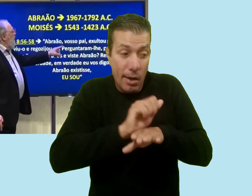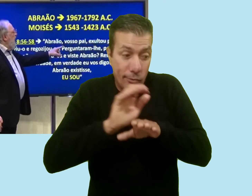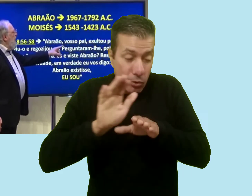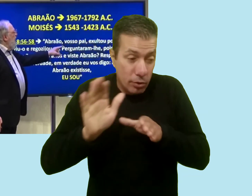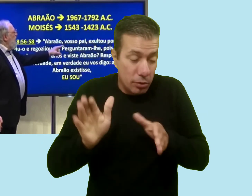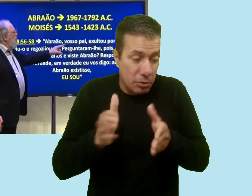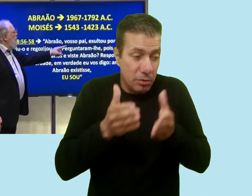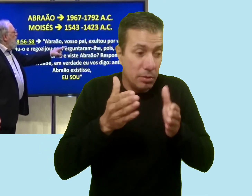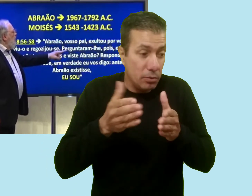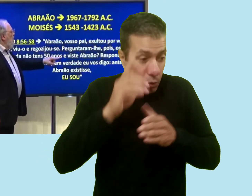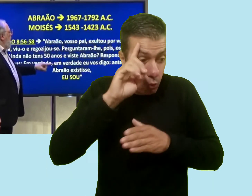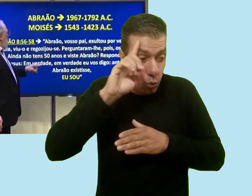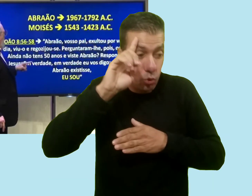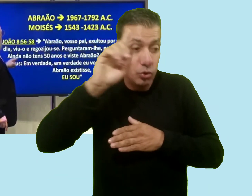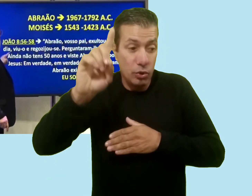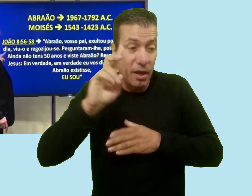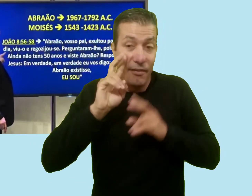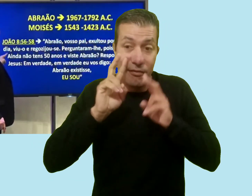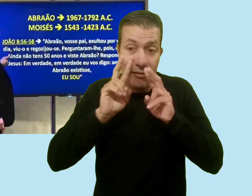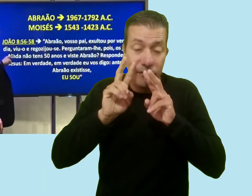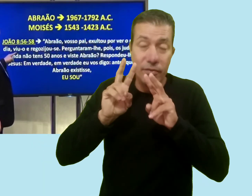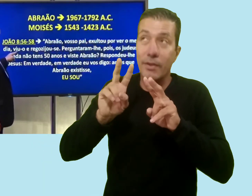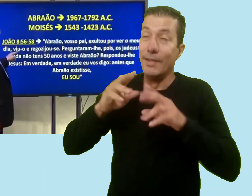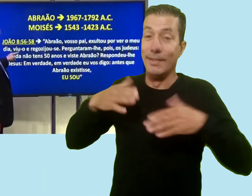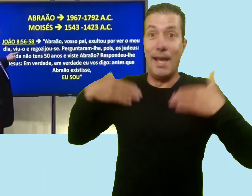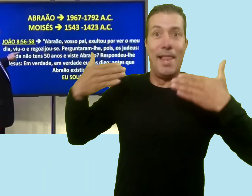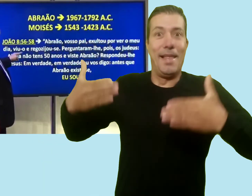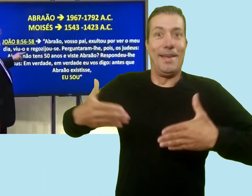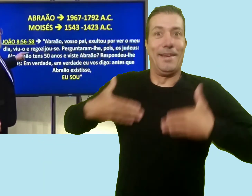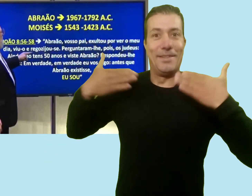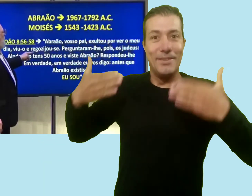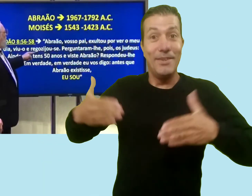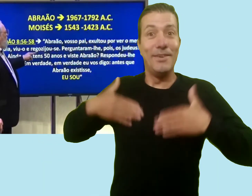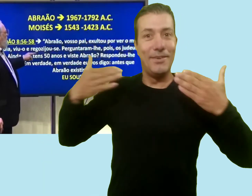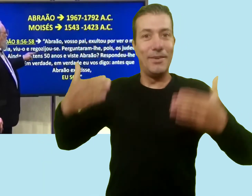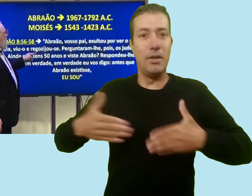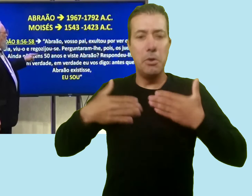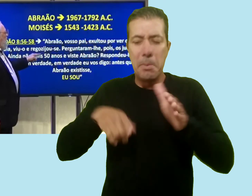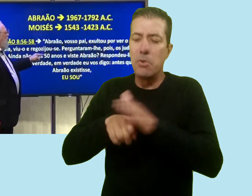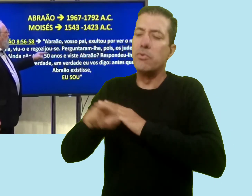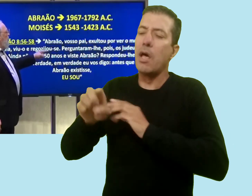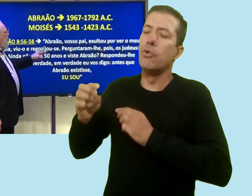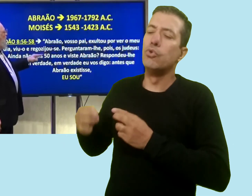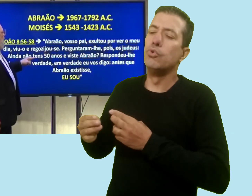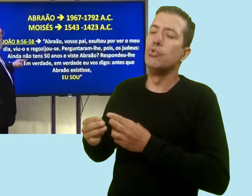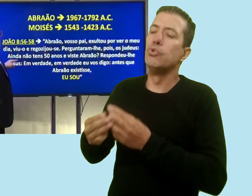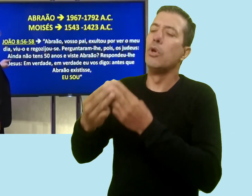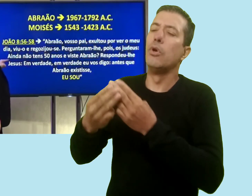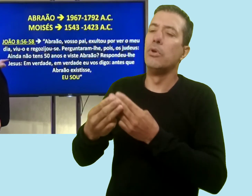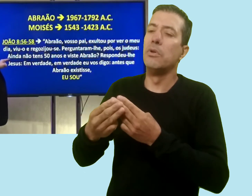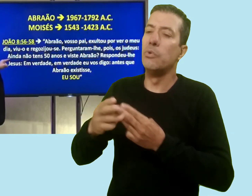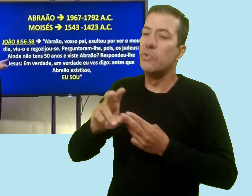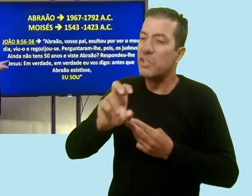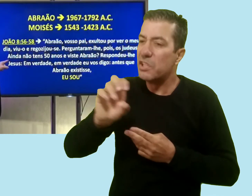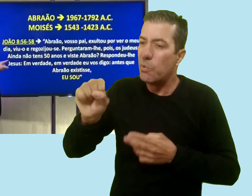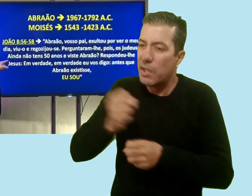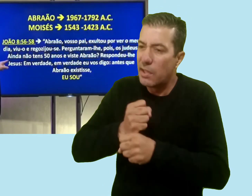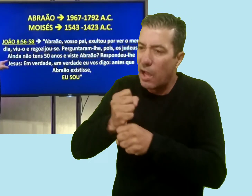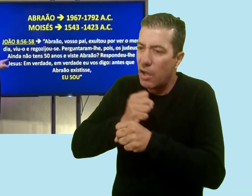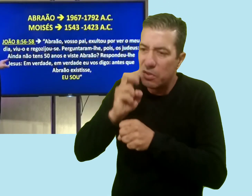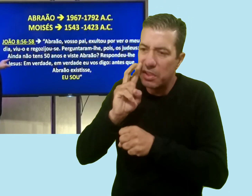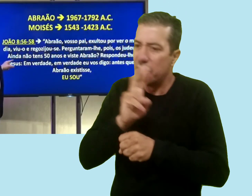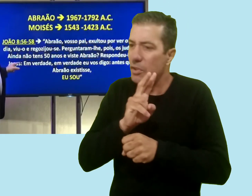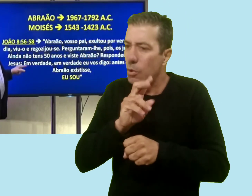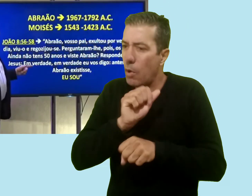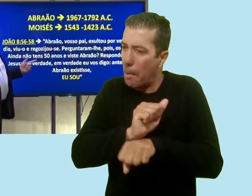vosso pai, exultou por ver o meu dia, viu e regozijou-se. Perguntaram-lhe, pois, os judeus: ainda não tem